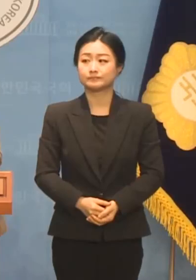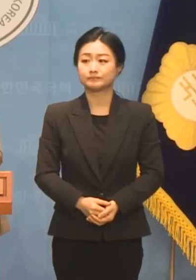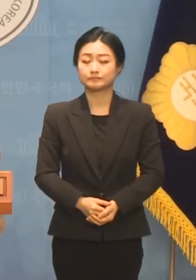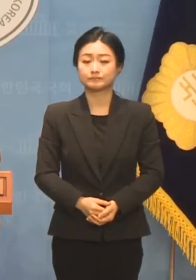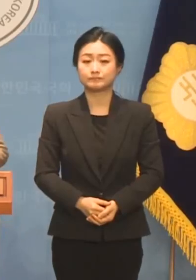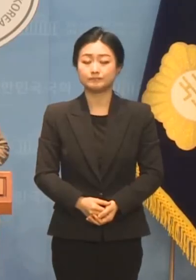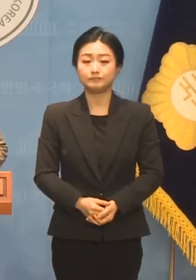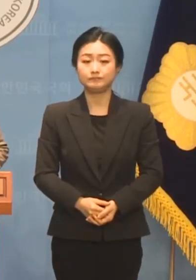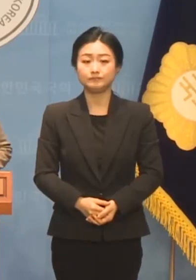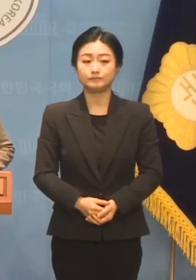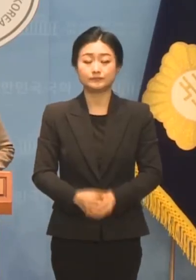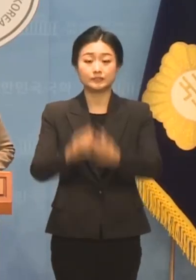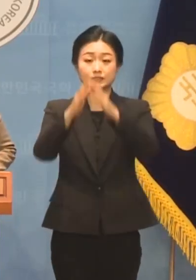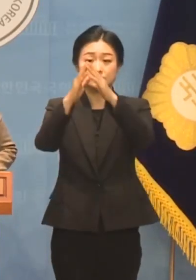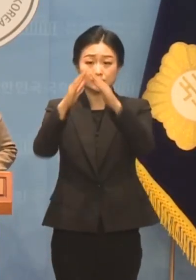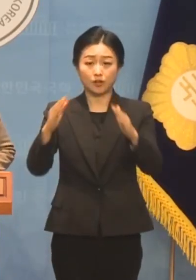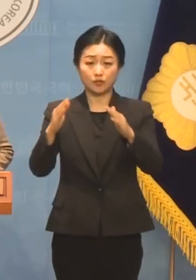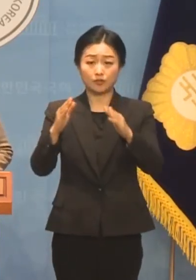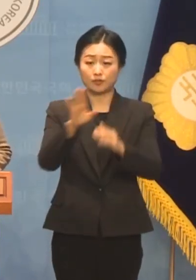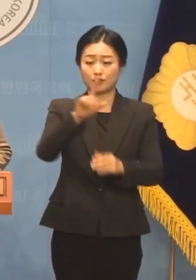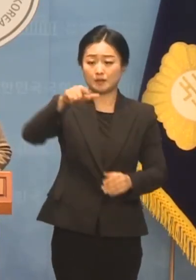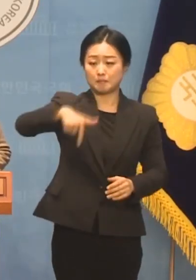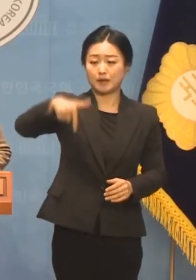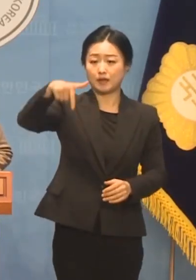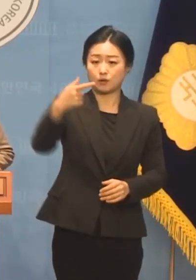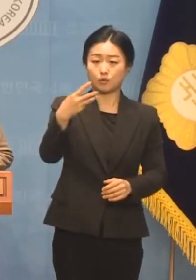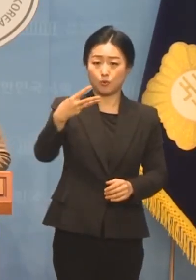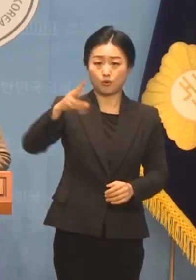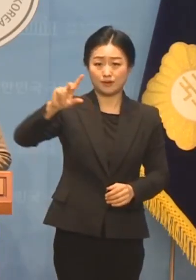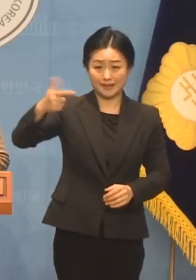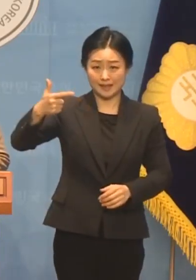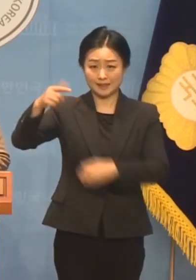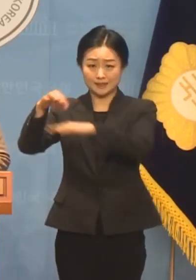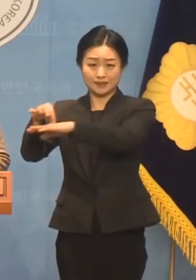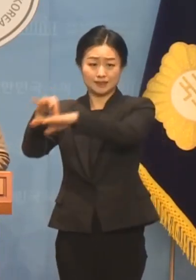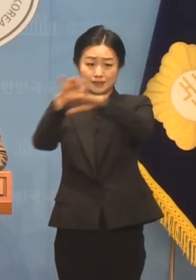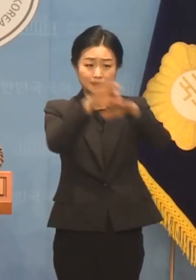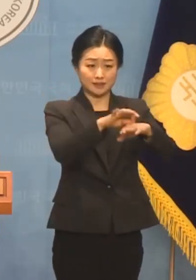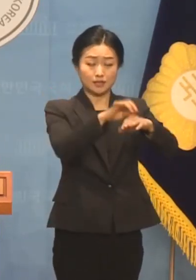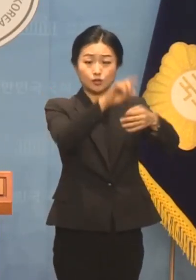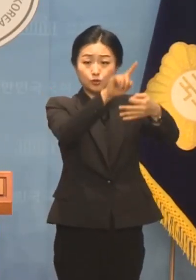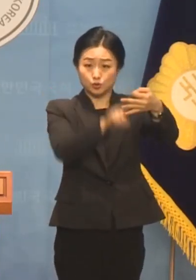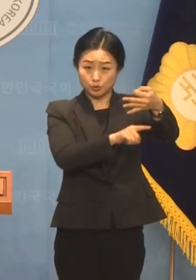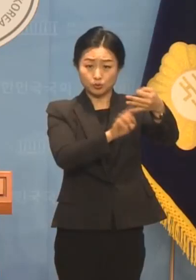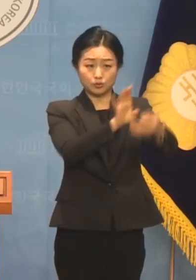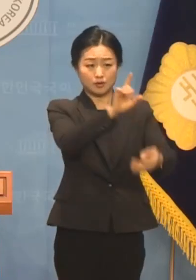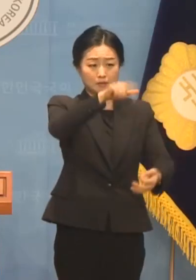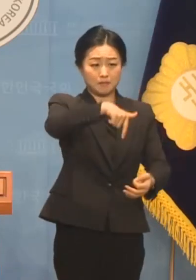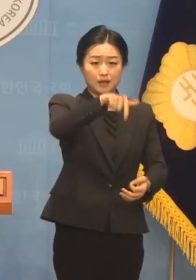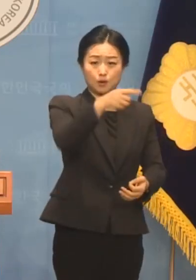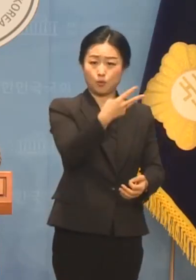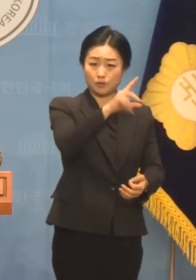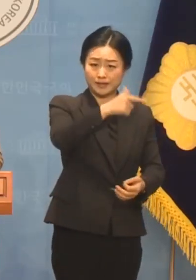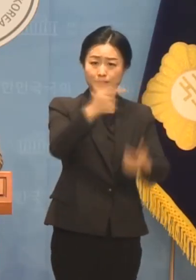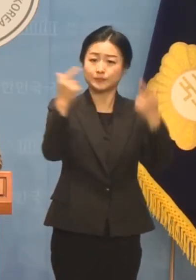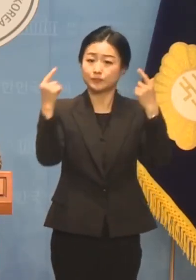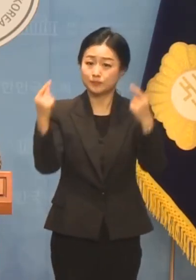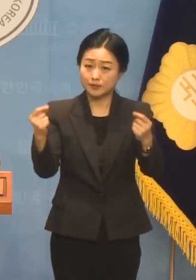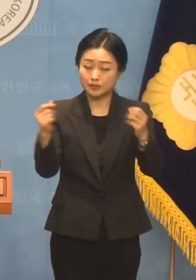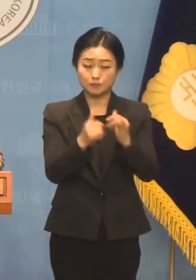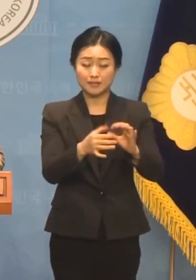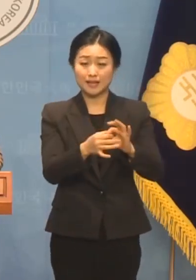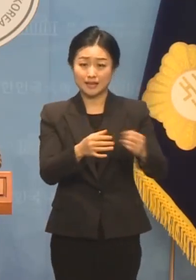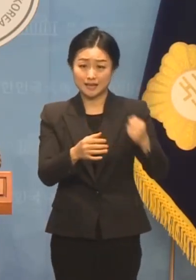네, 이로써 전두환의 백골단이 윤석열의 백골단으로 부활했습니다. 국민의힘이 김민전